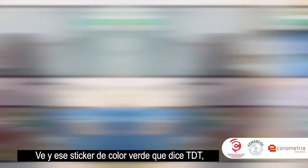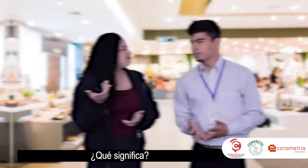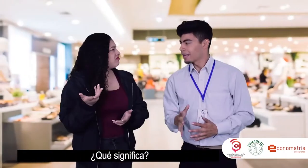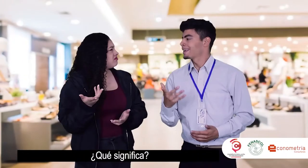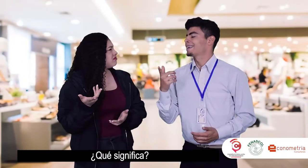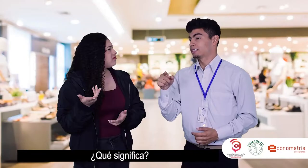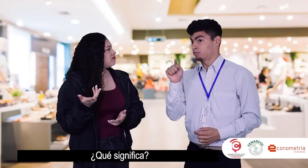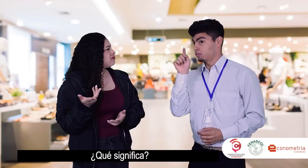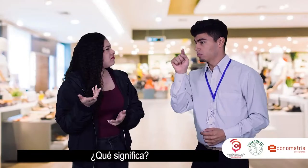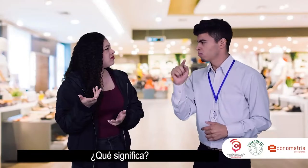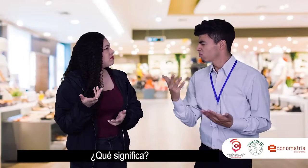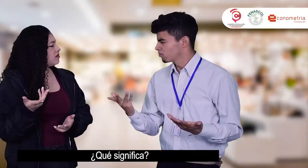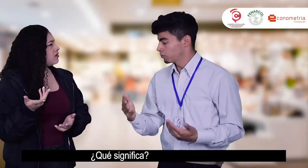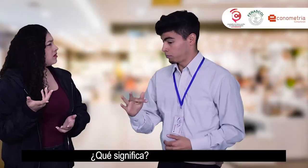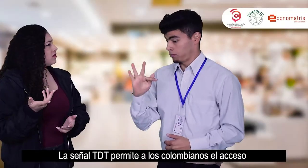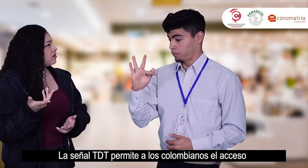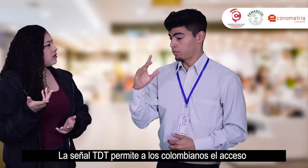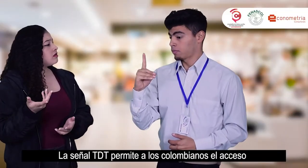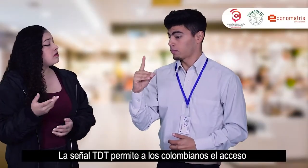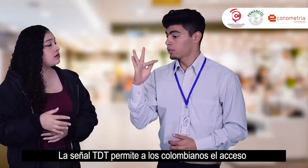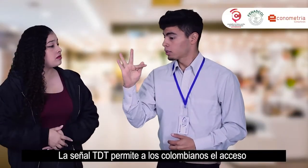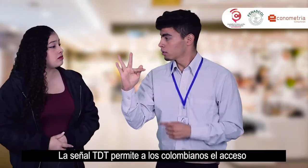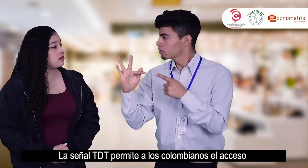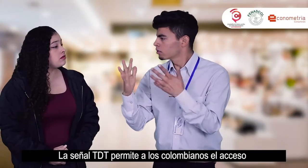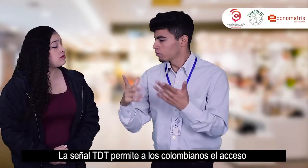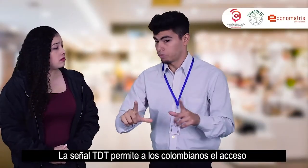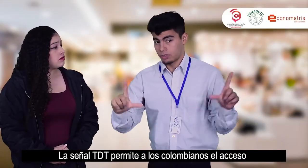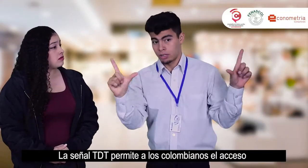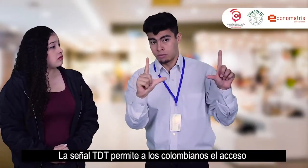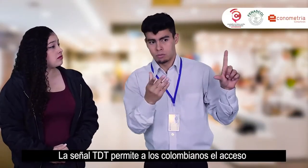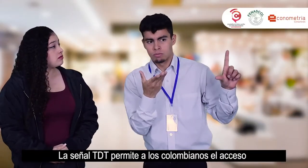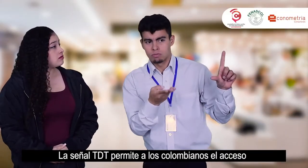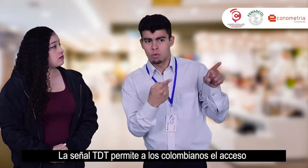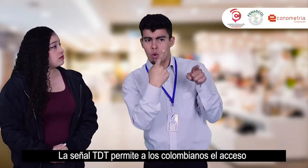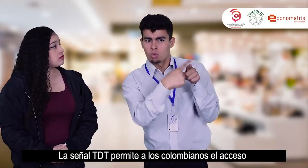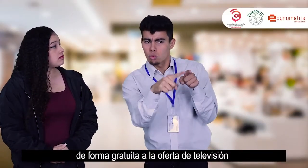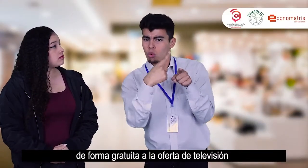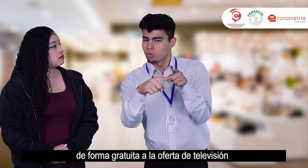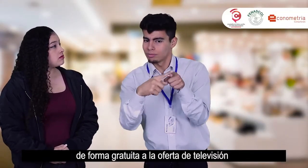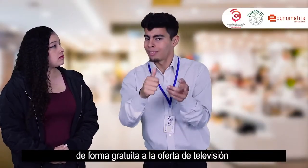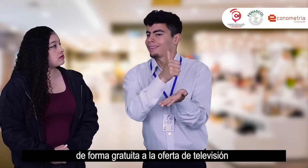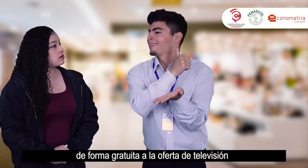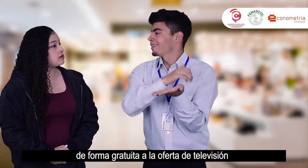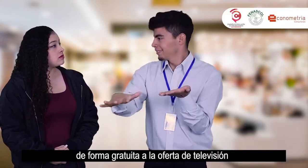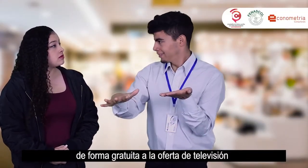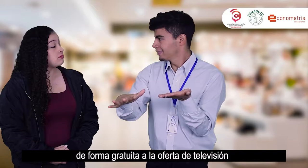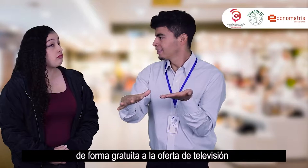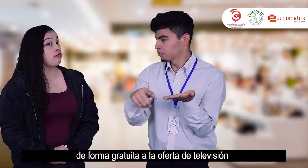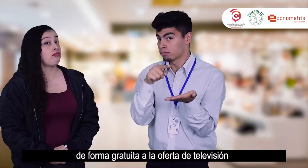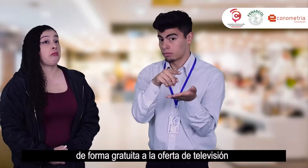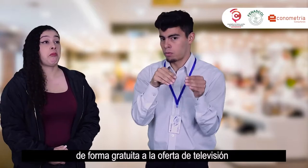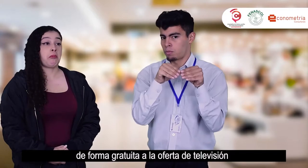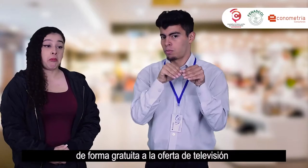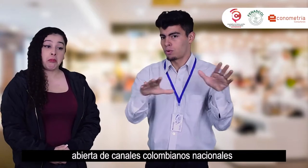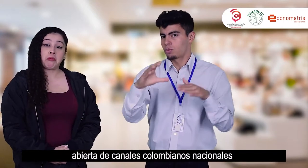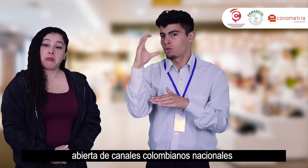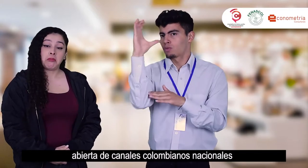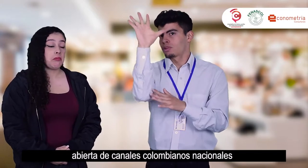TDT, ¿qué significa? La señal TDT permite a los colombianos el acceso de forma gratuita a la oferta de televisión abierta de